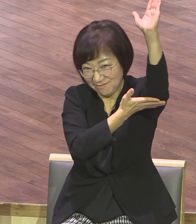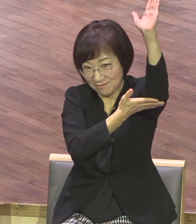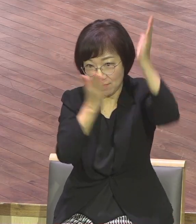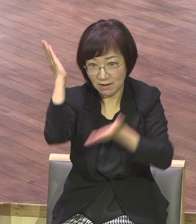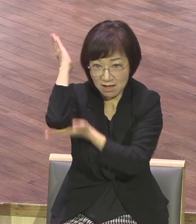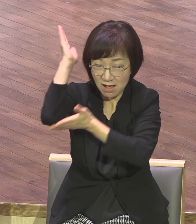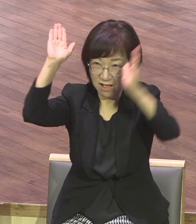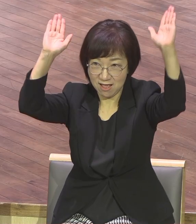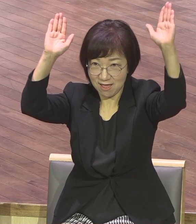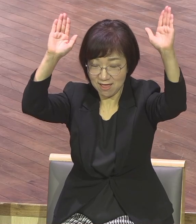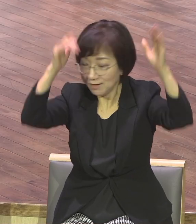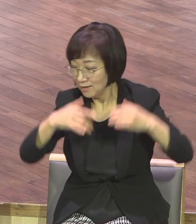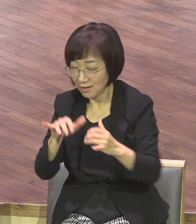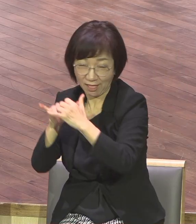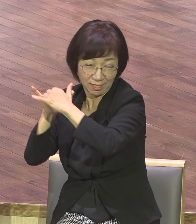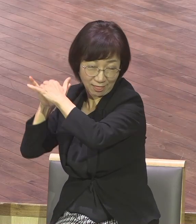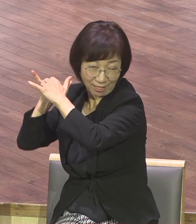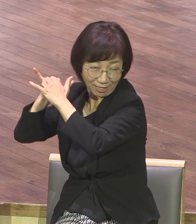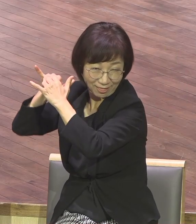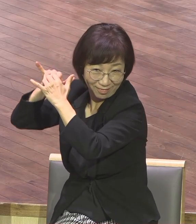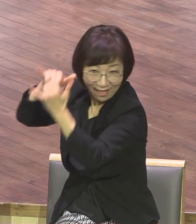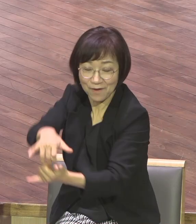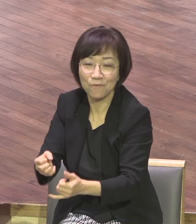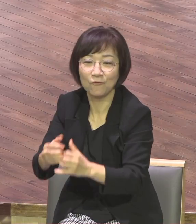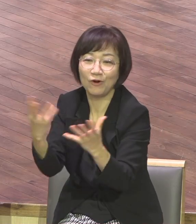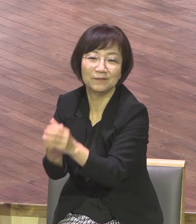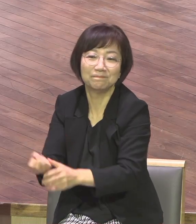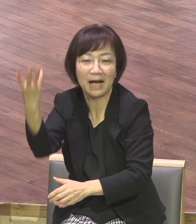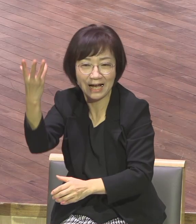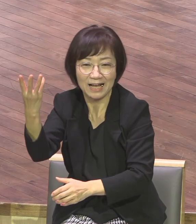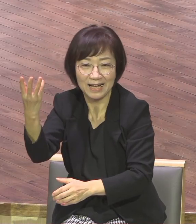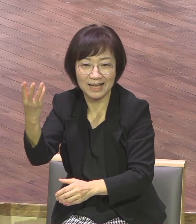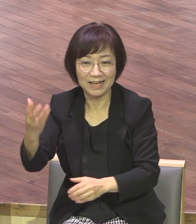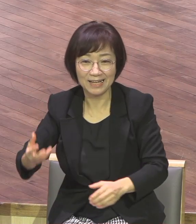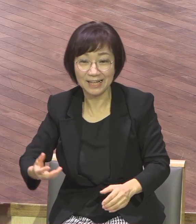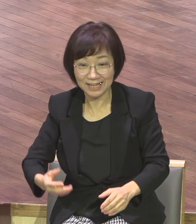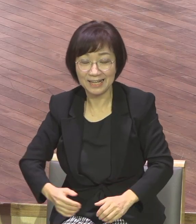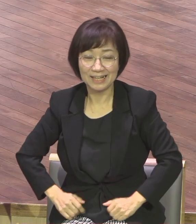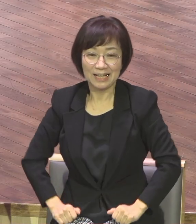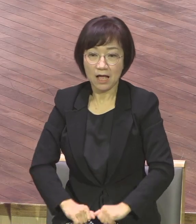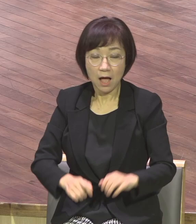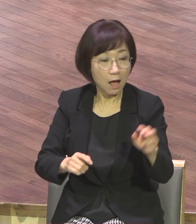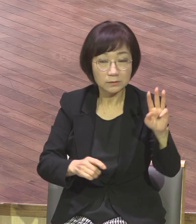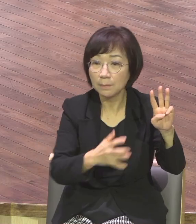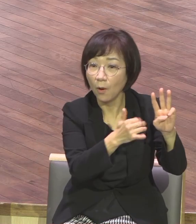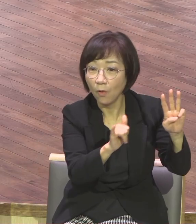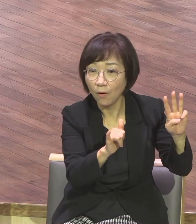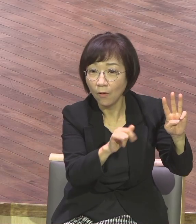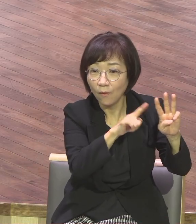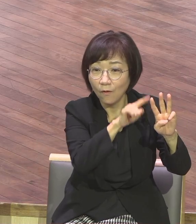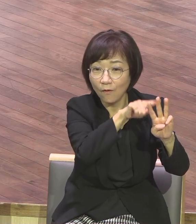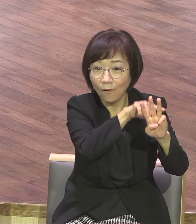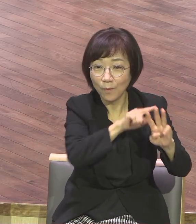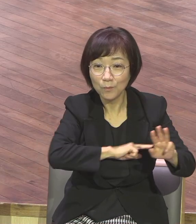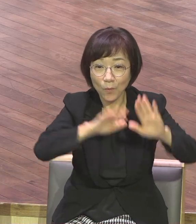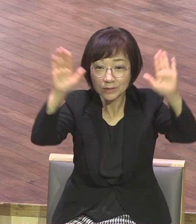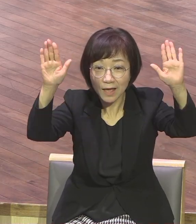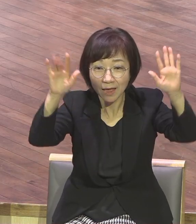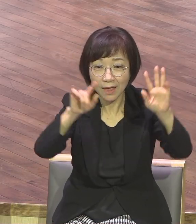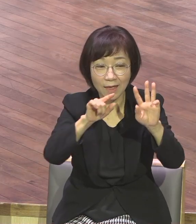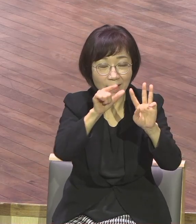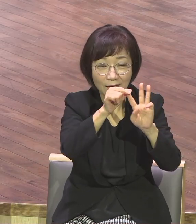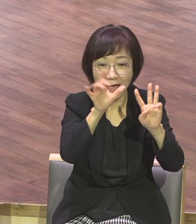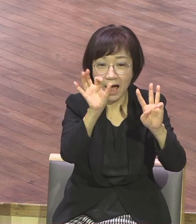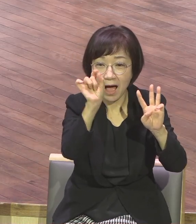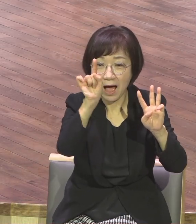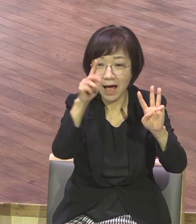이스라엘이 이겨가지고 승리했단 말이에요. 아멘. 이 같이 3일조잖아요. 3일조 이 모세